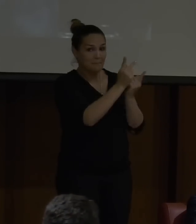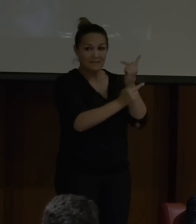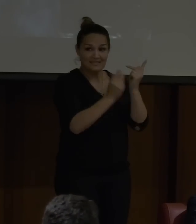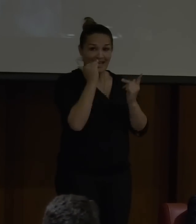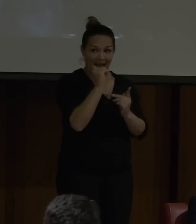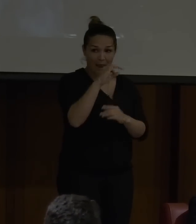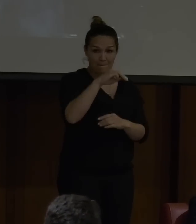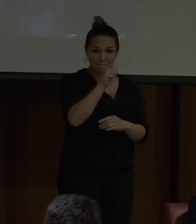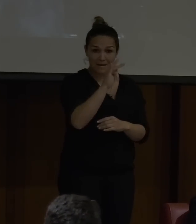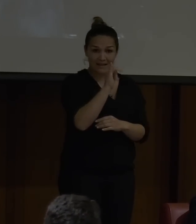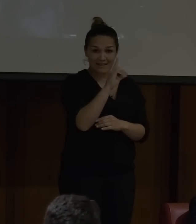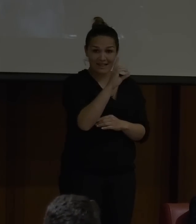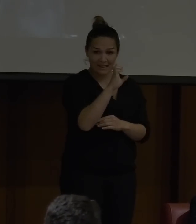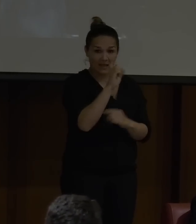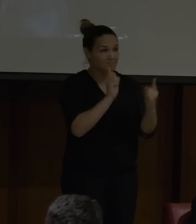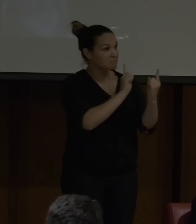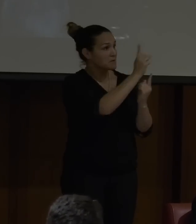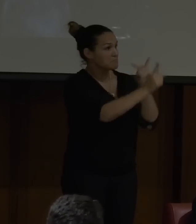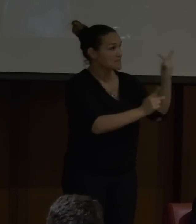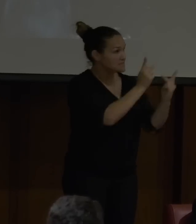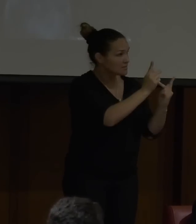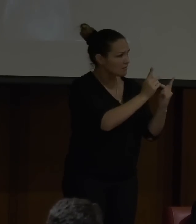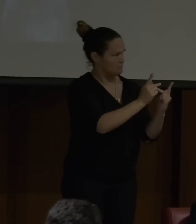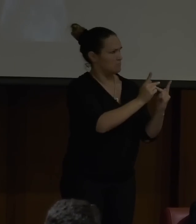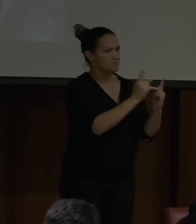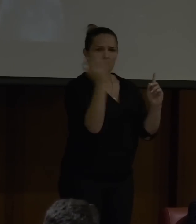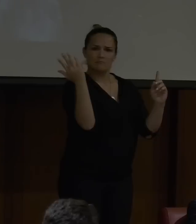de 10 personas que pasaban por la puerta de su casa,